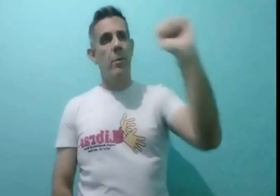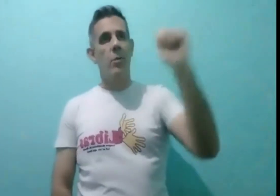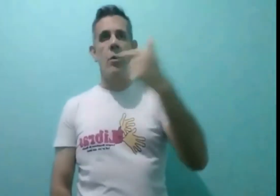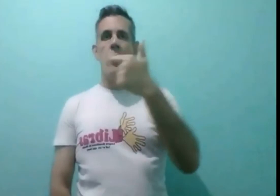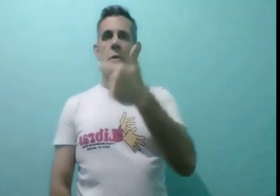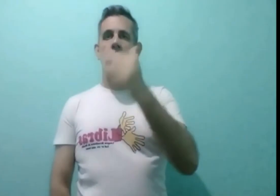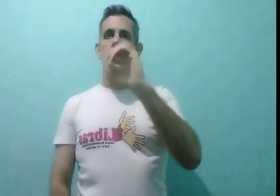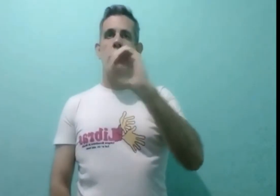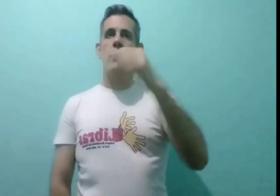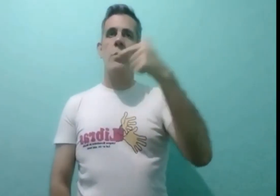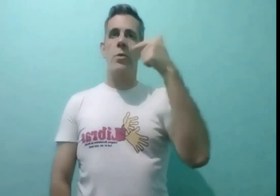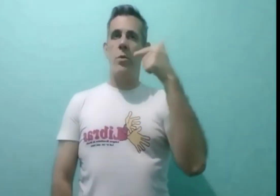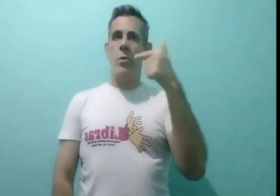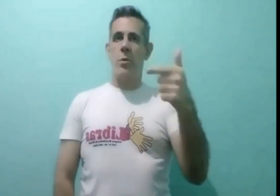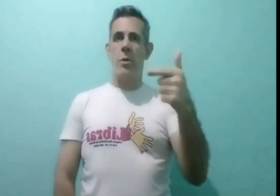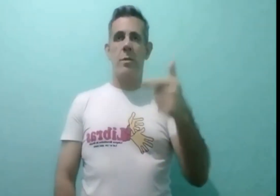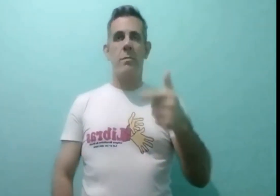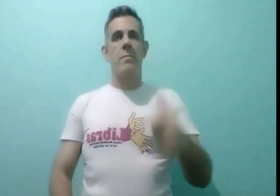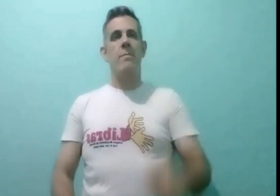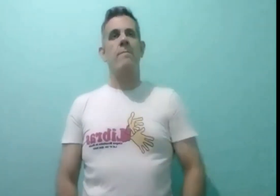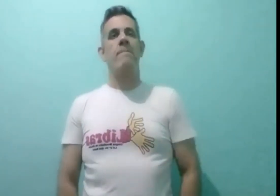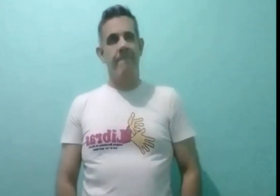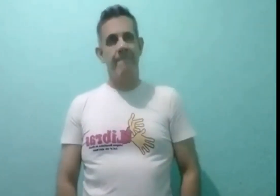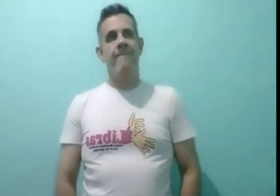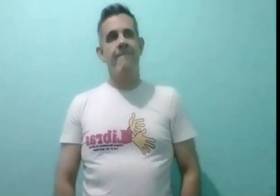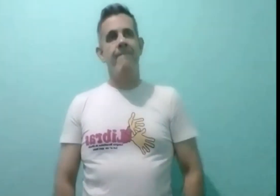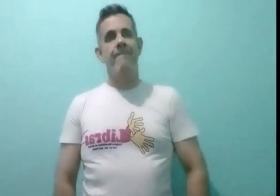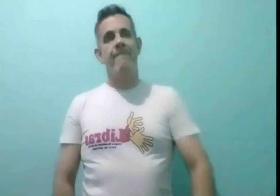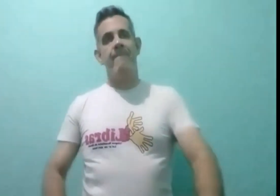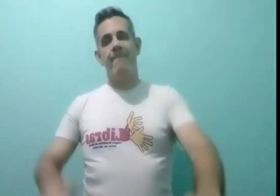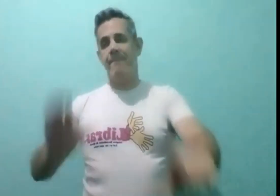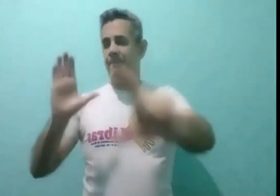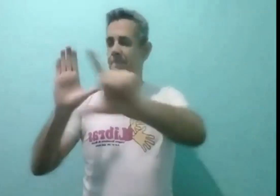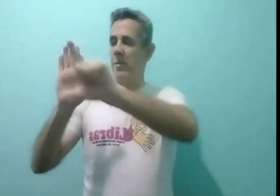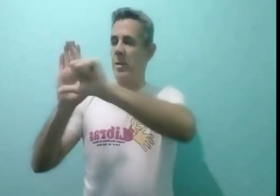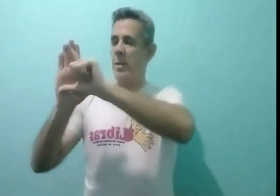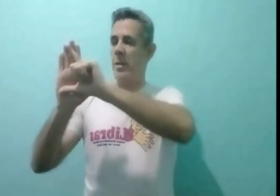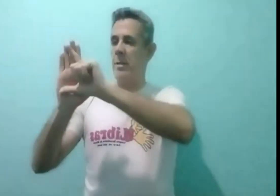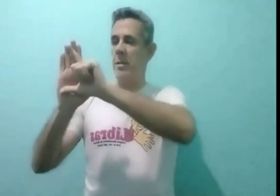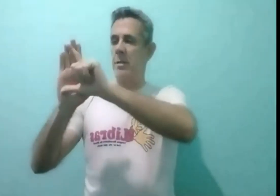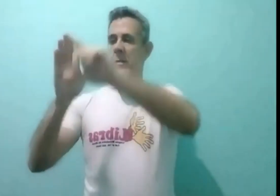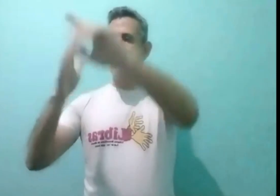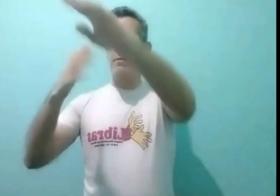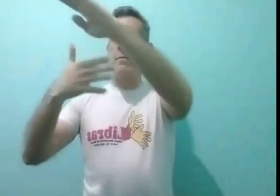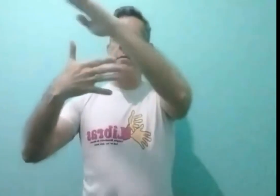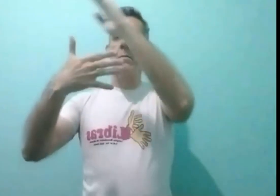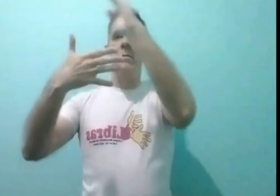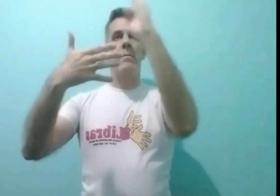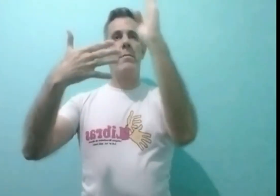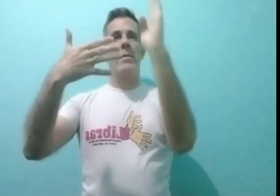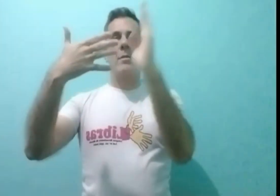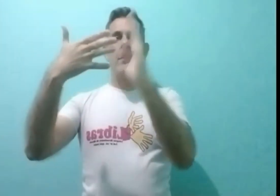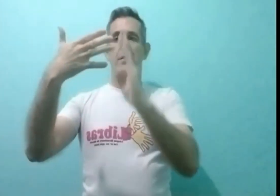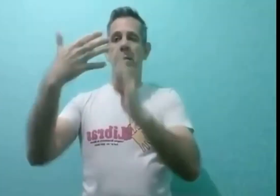felicitações para esse dia 24 de abril de 2021, em que